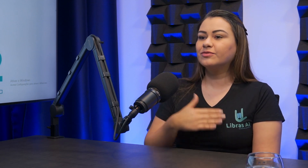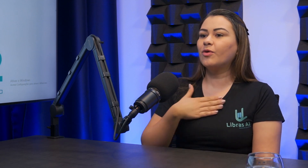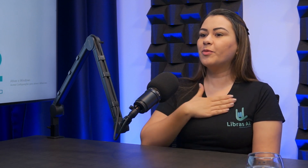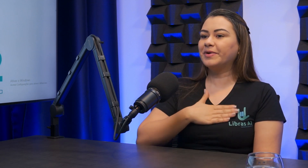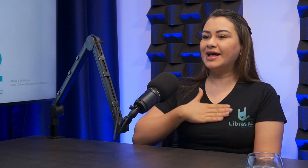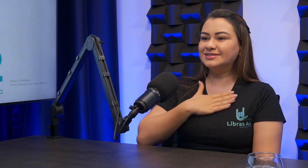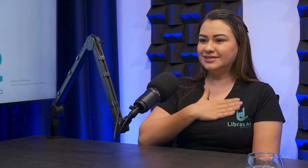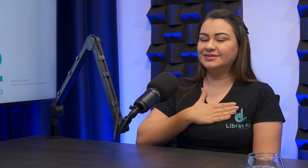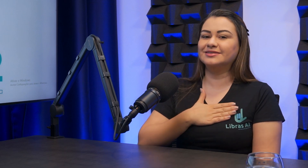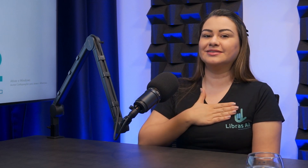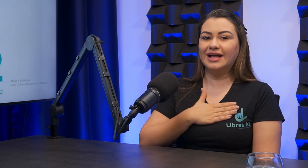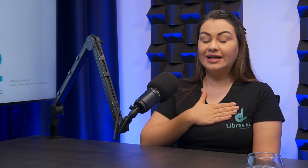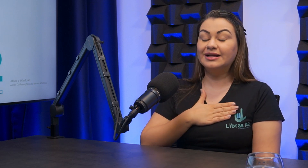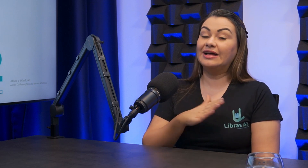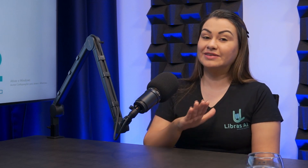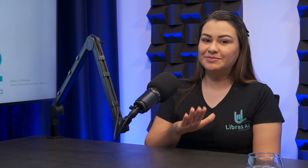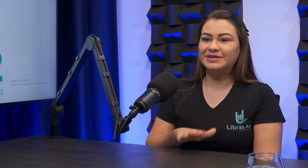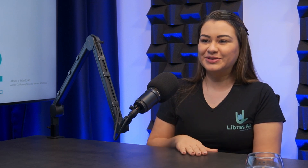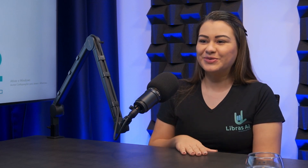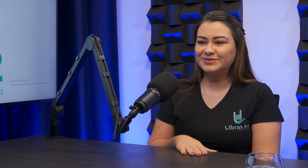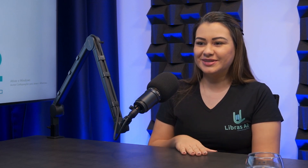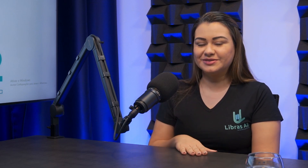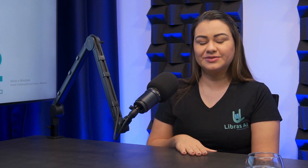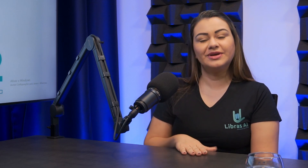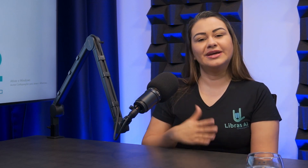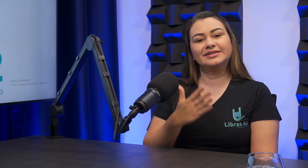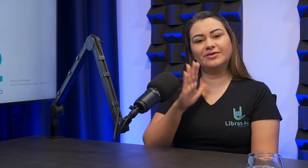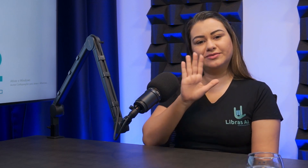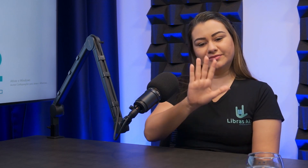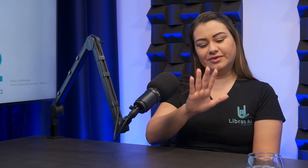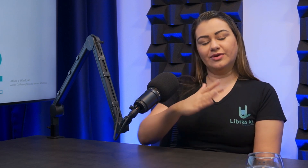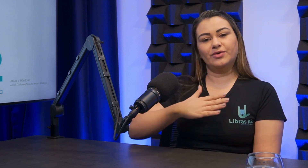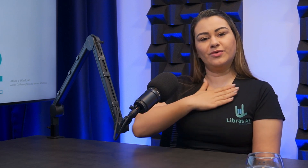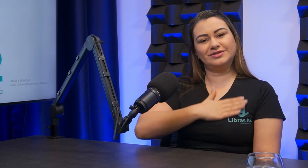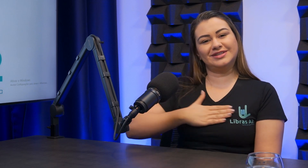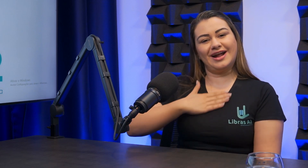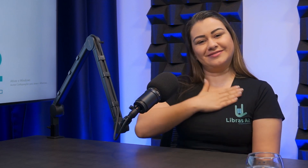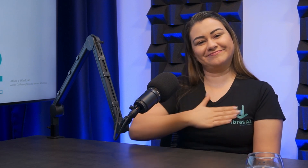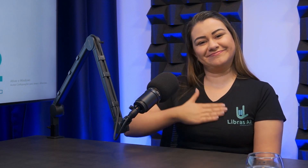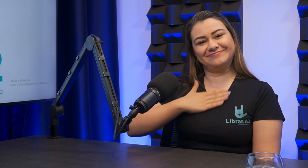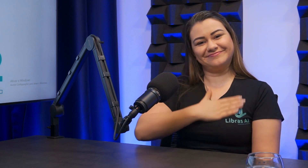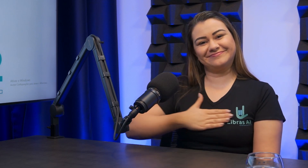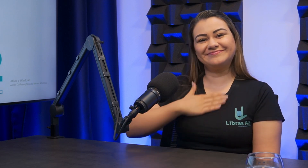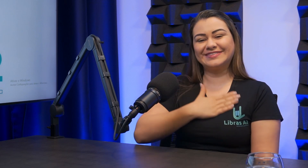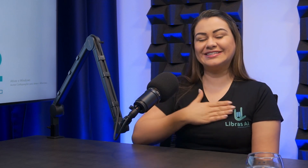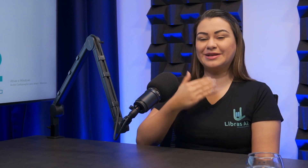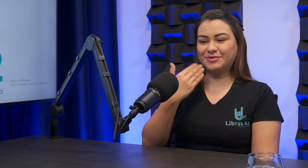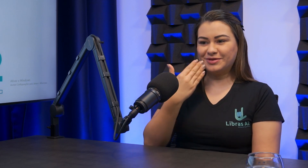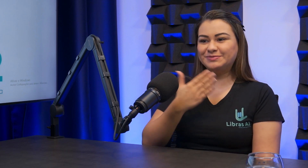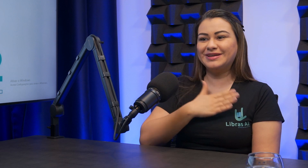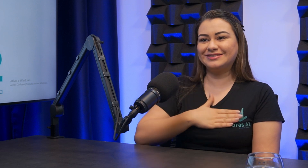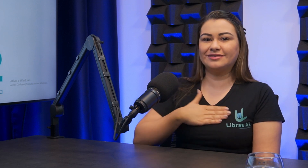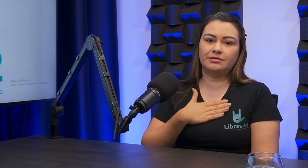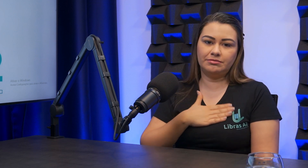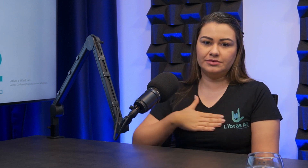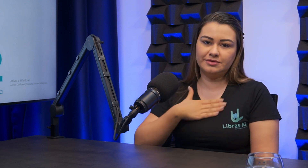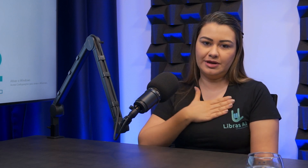como prazer, tá? Aí vai depender do contexto. Então, gostar. Sempre com a expressão, né? Não posso falar que eu